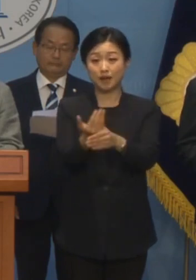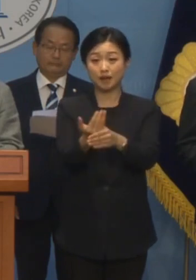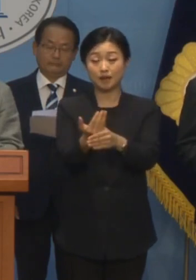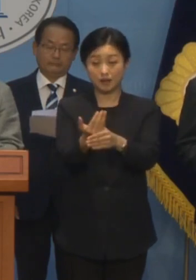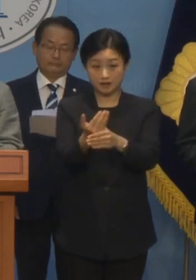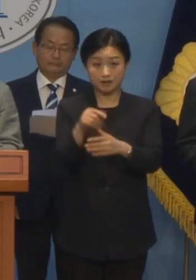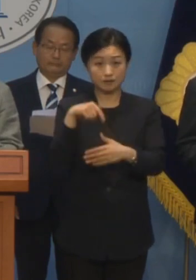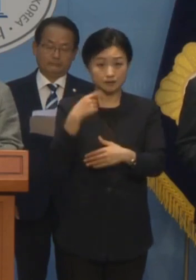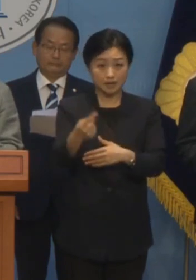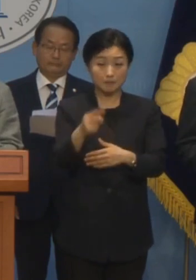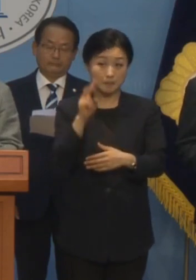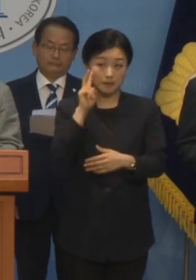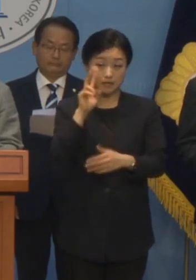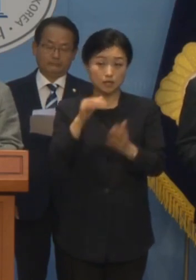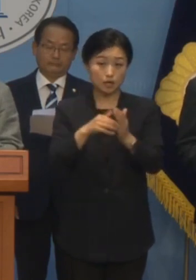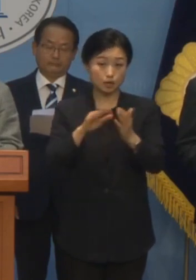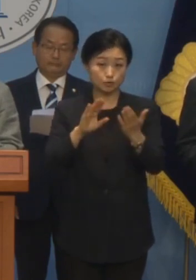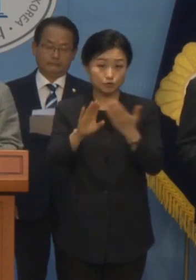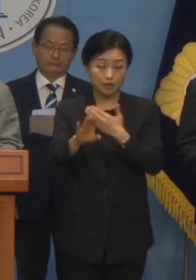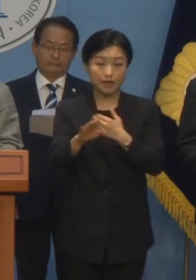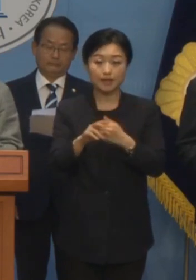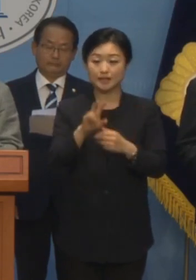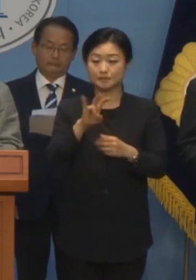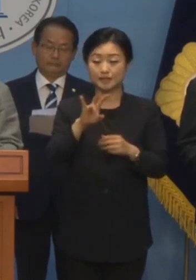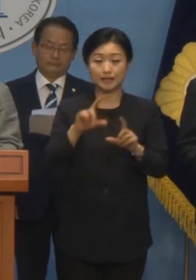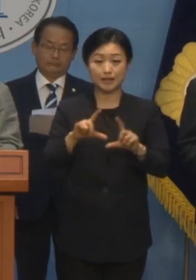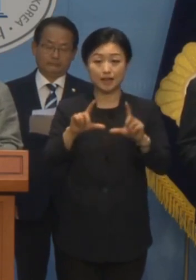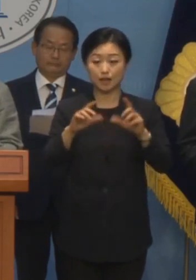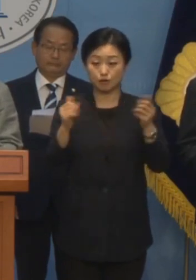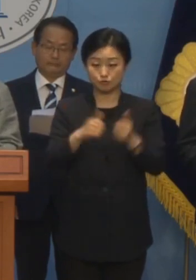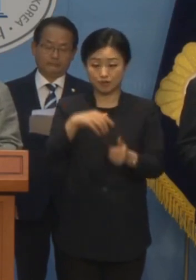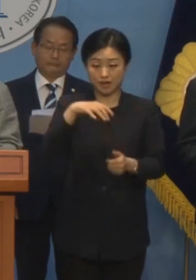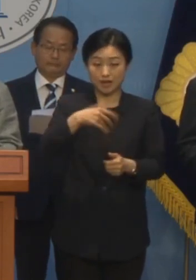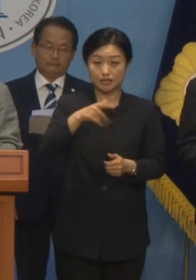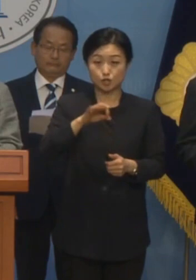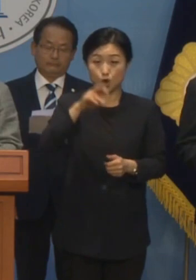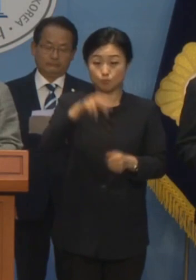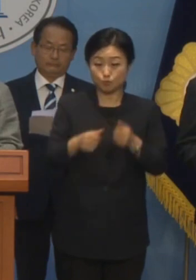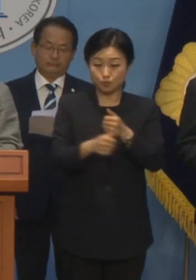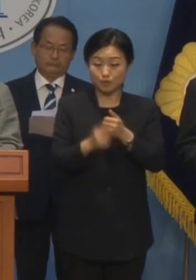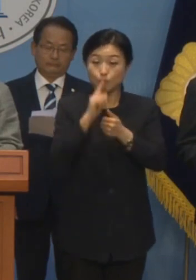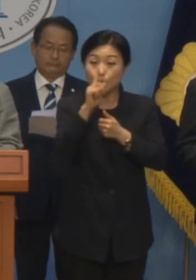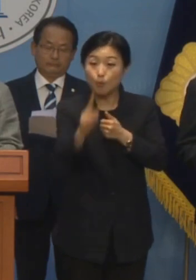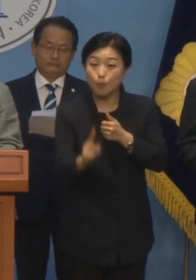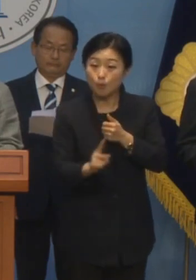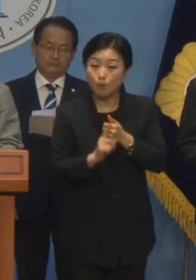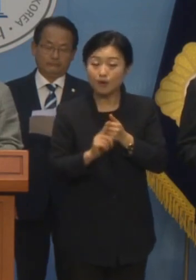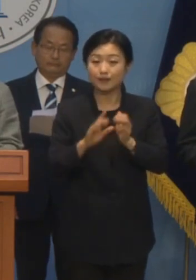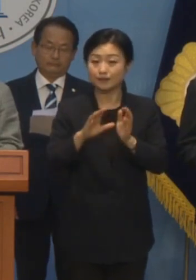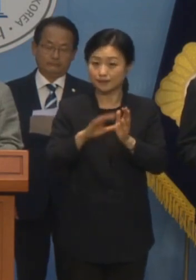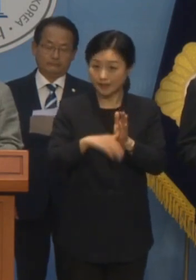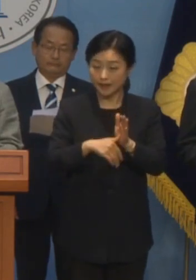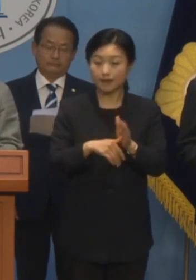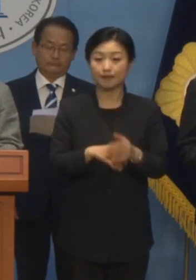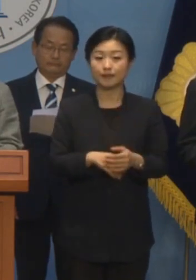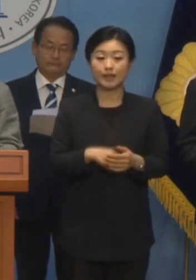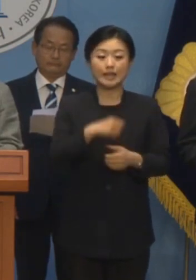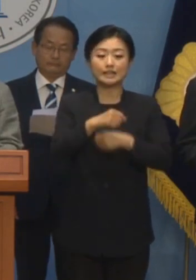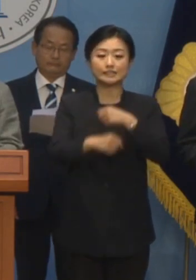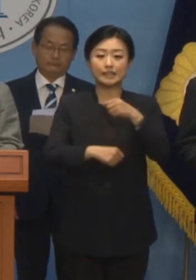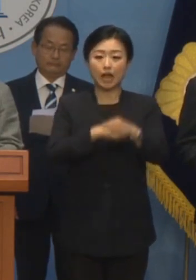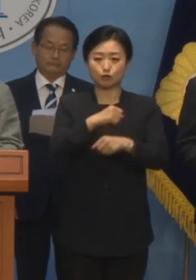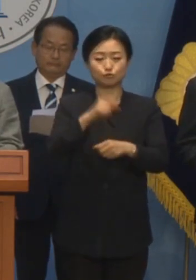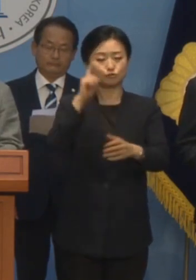본격화되고 이틀 뒤인 지난해 24일에 열린 국회 정무위 업무 보고에서까지